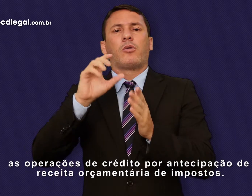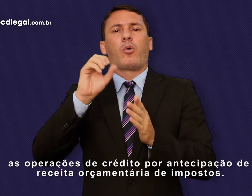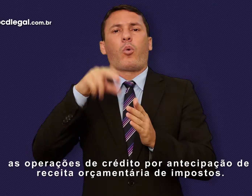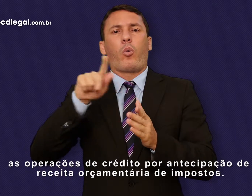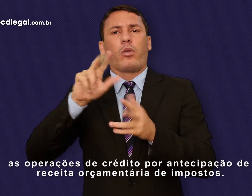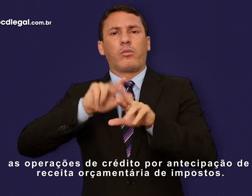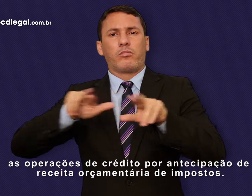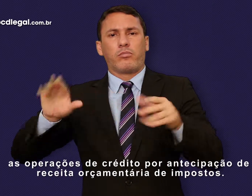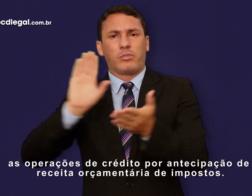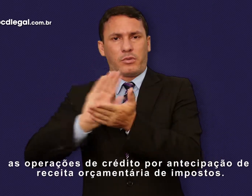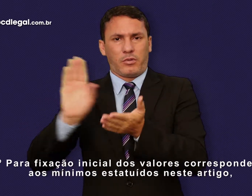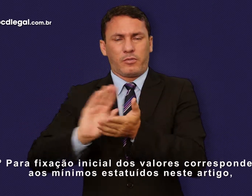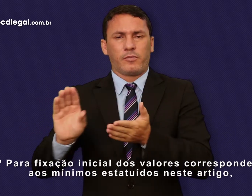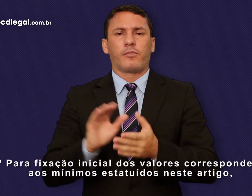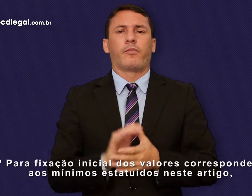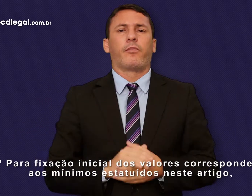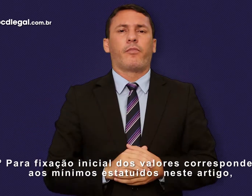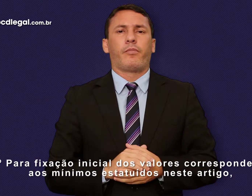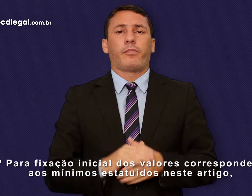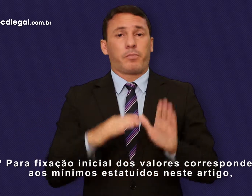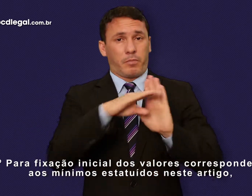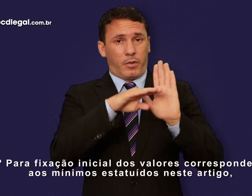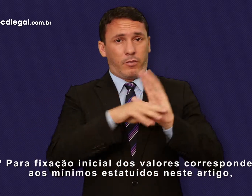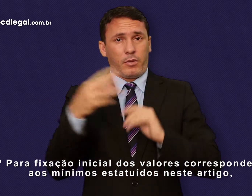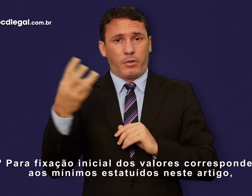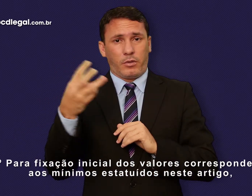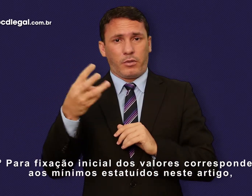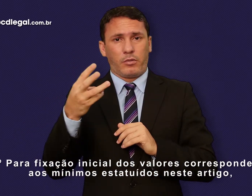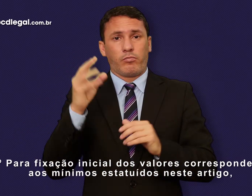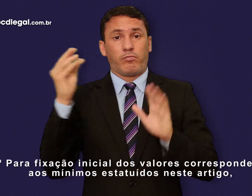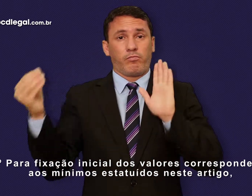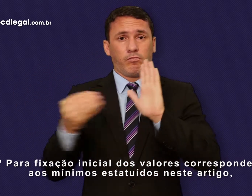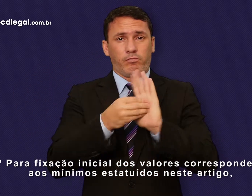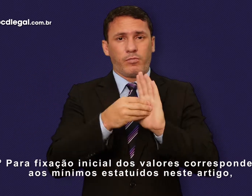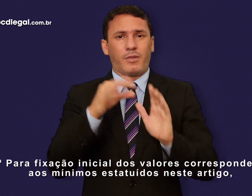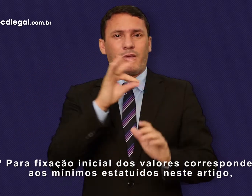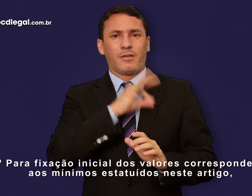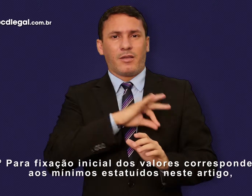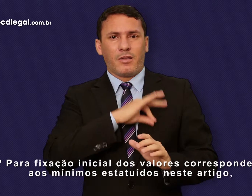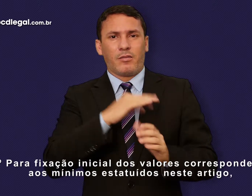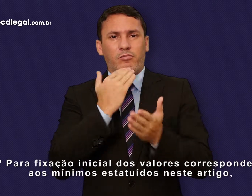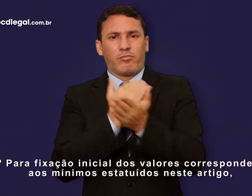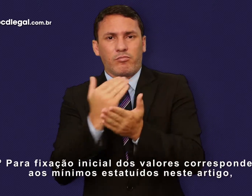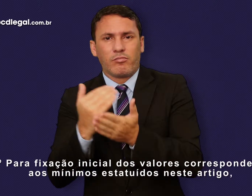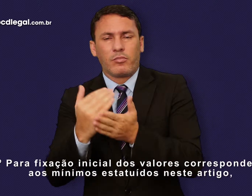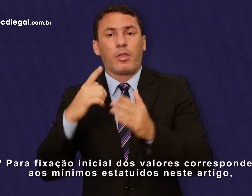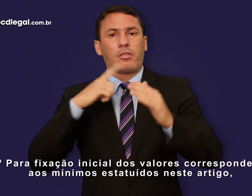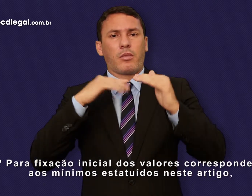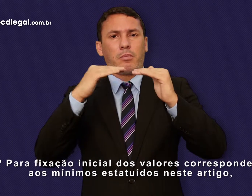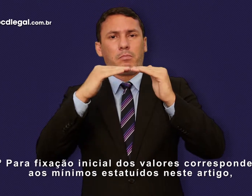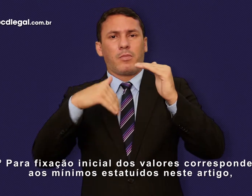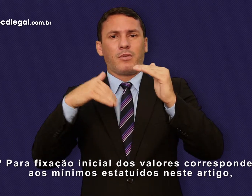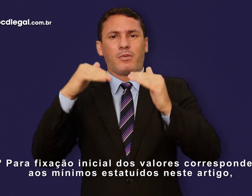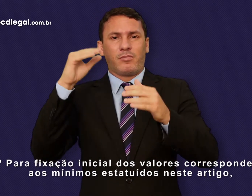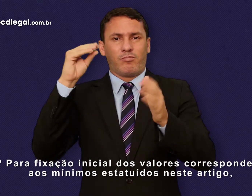orçamentária de impostos. Parágrafo 3º. Para a fixação inicial dos valores correspondentes aos mínimos estatuídos neste